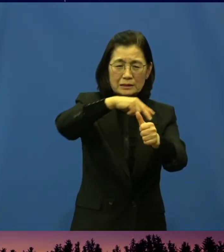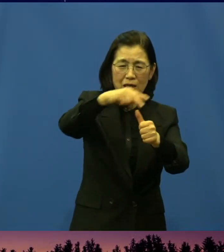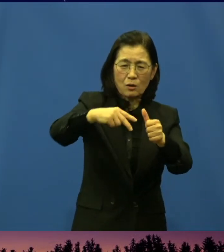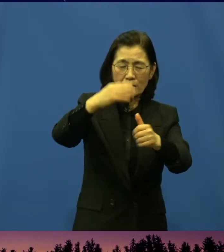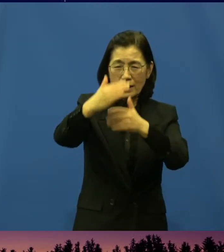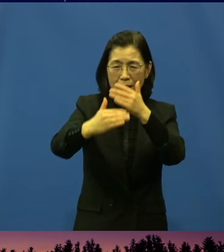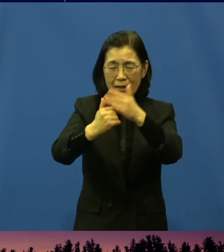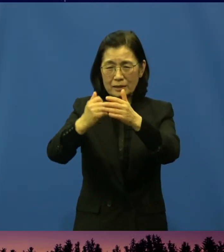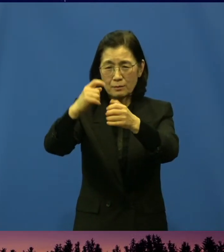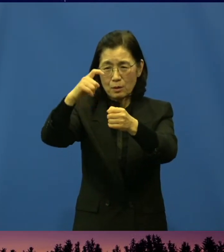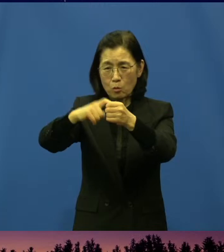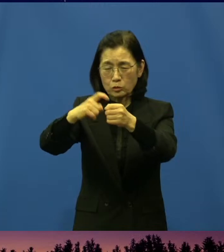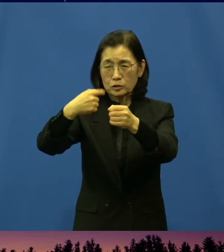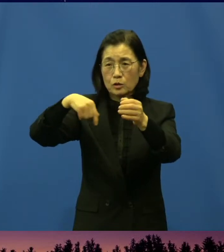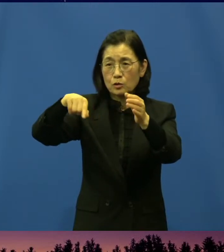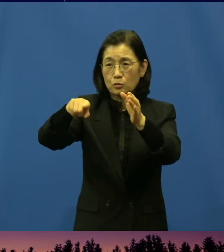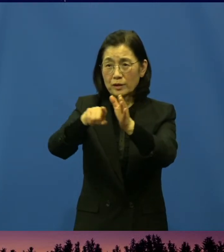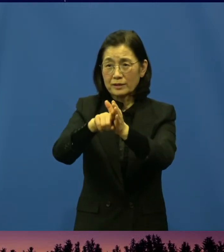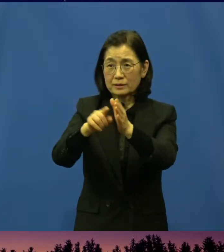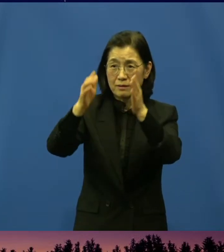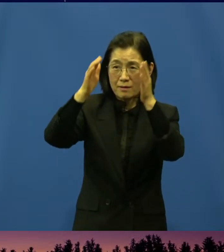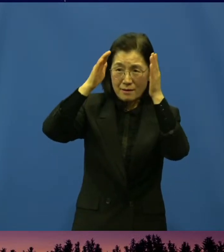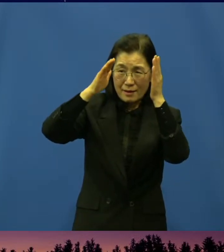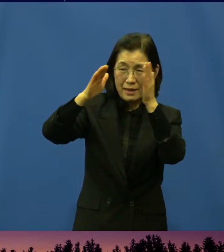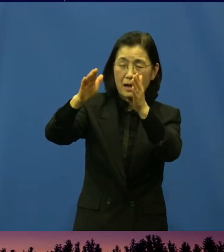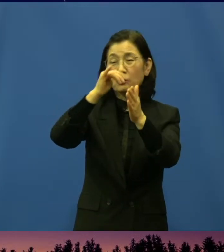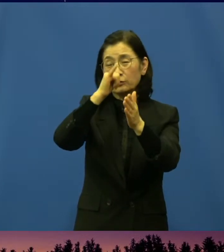무조건 시간을 아낀다는 것은 의미가 없어요.